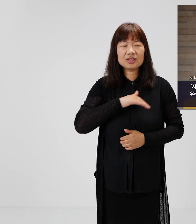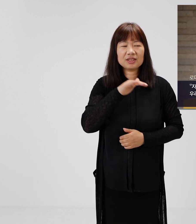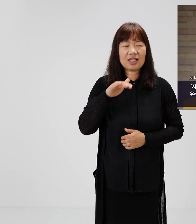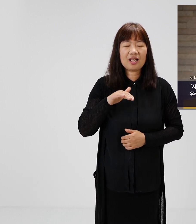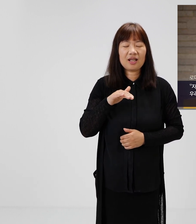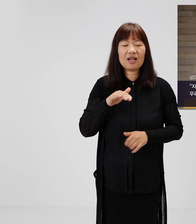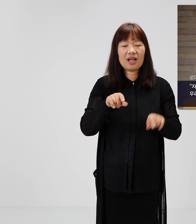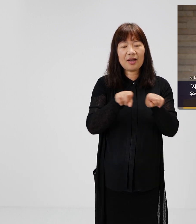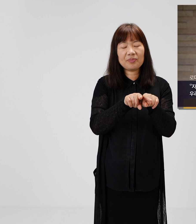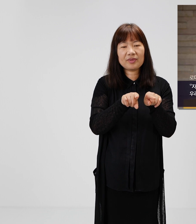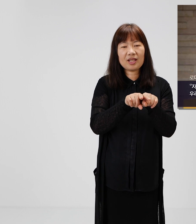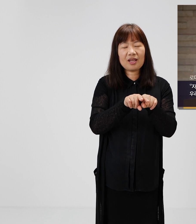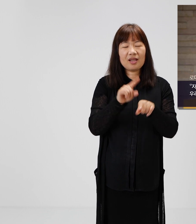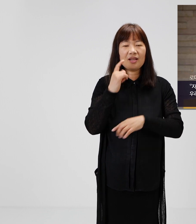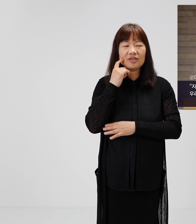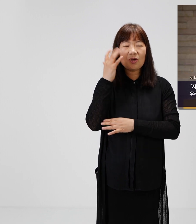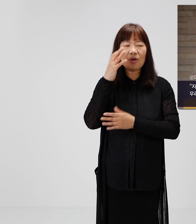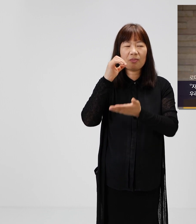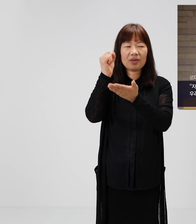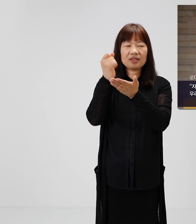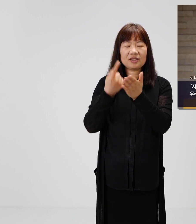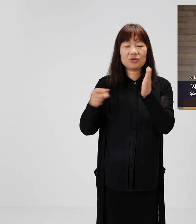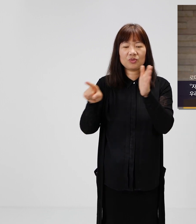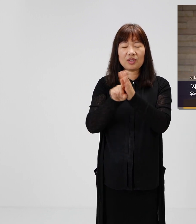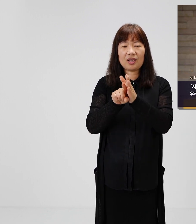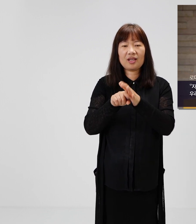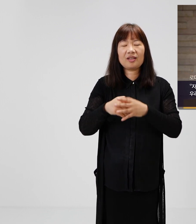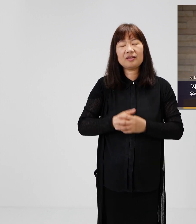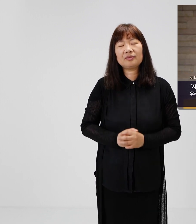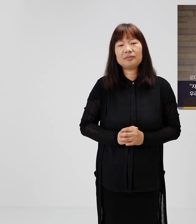그와 함께 영광을 받기 위하여